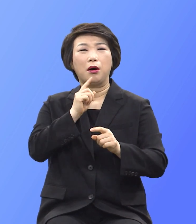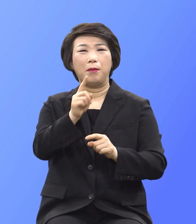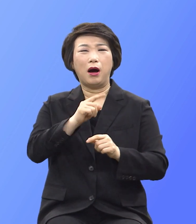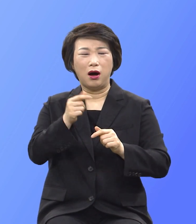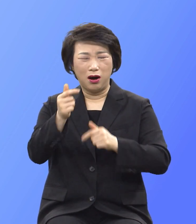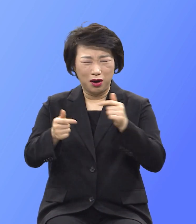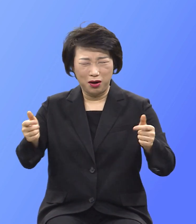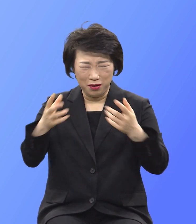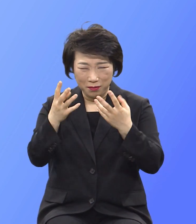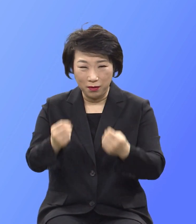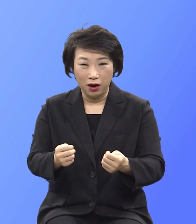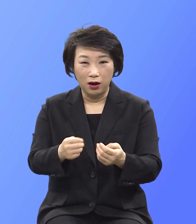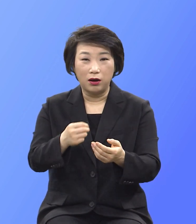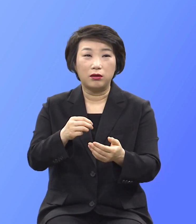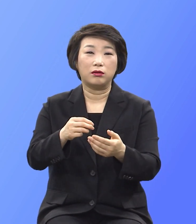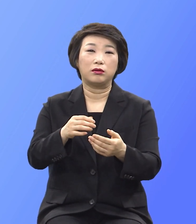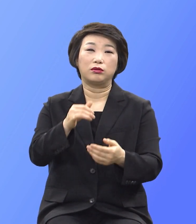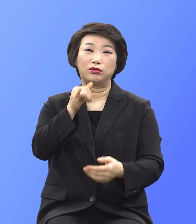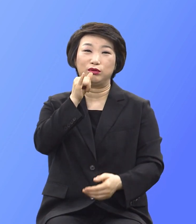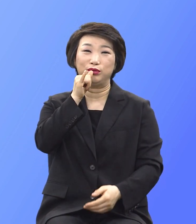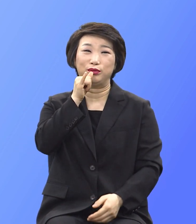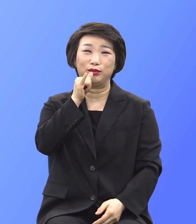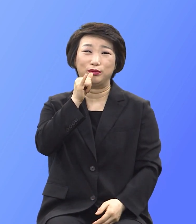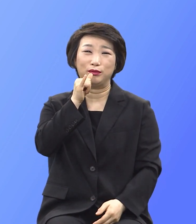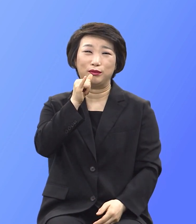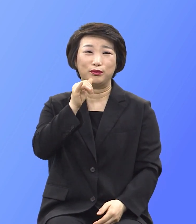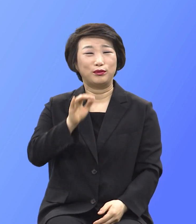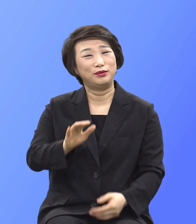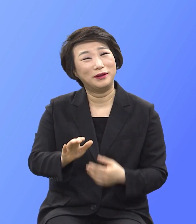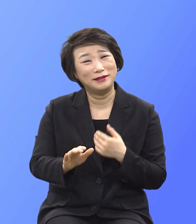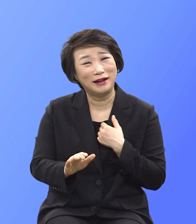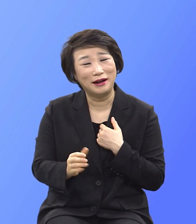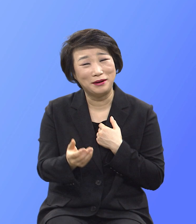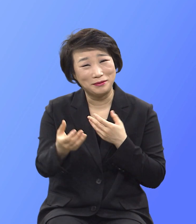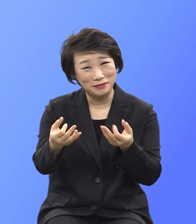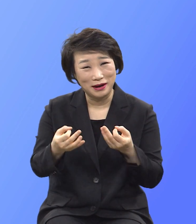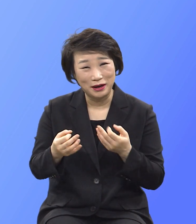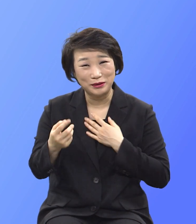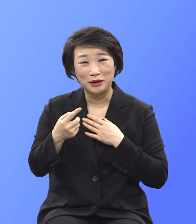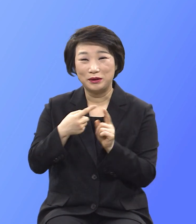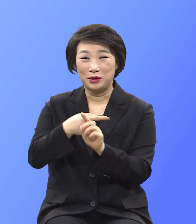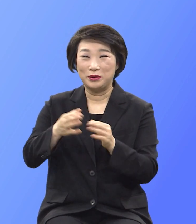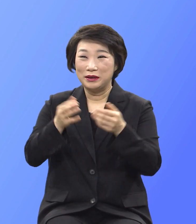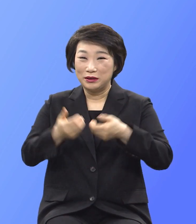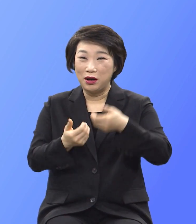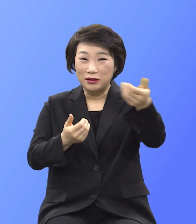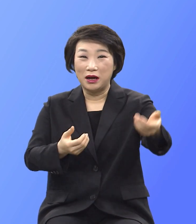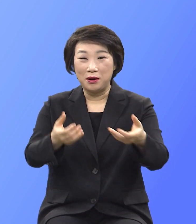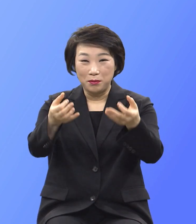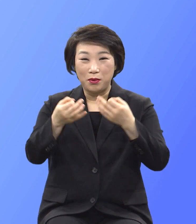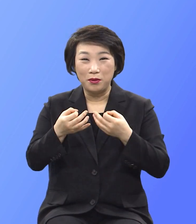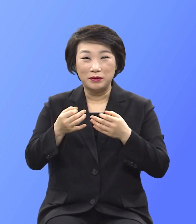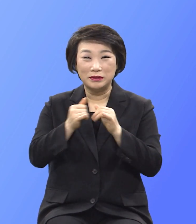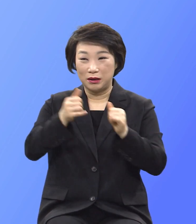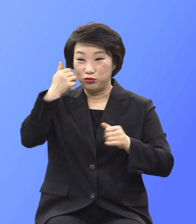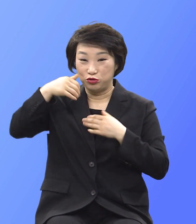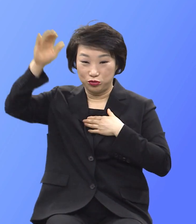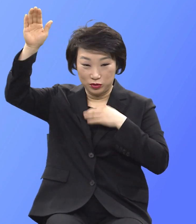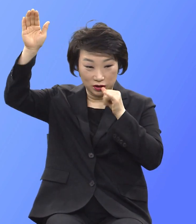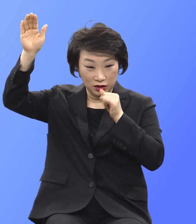별별 중상모략을 다 합니다. 근데 제가 교회 떠나는 거 본 사람,